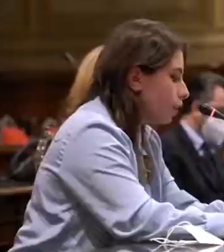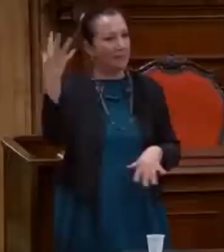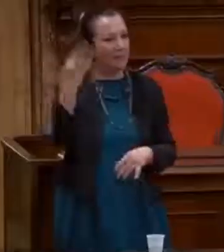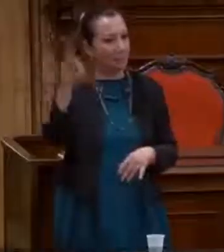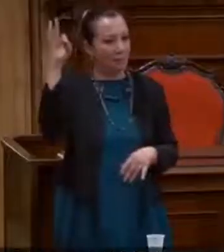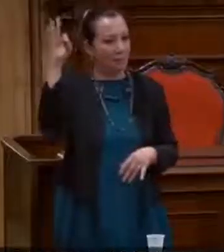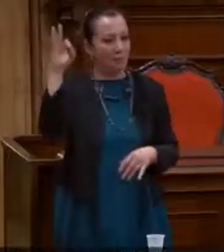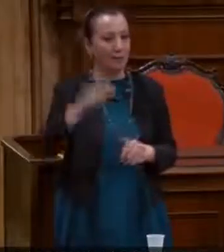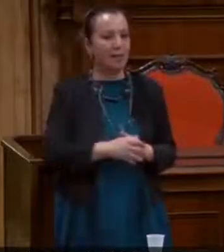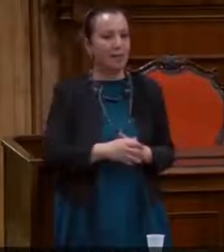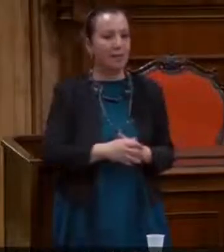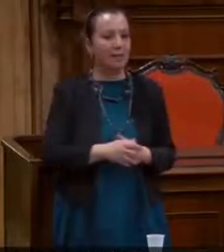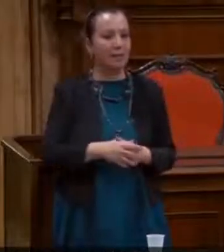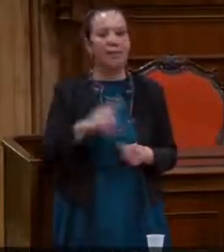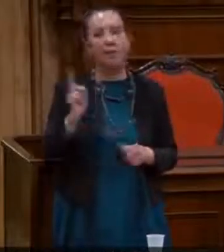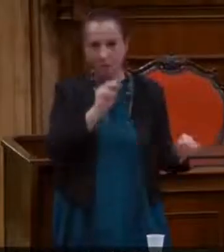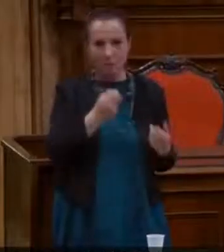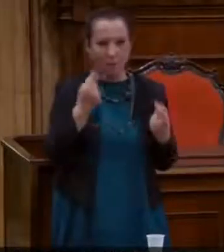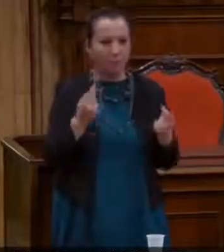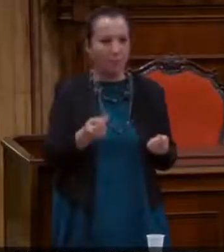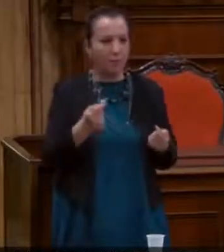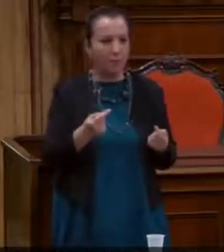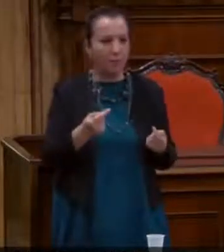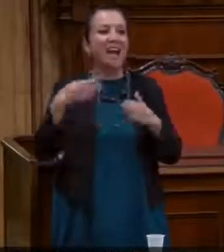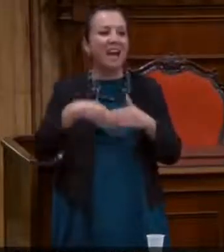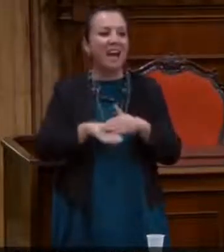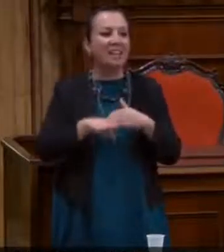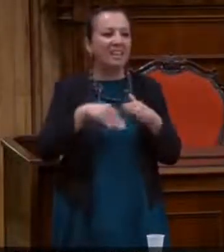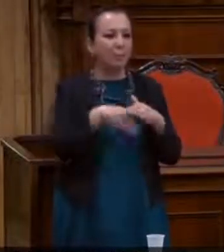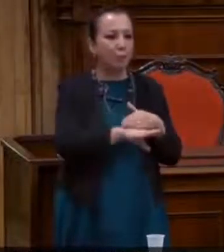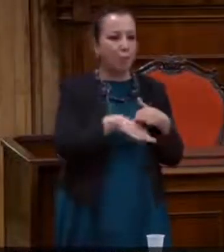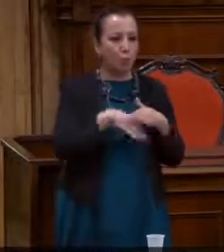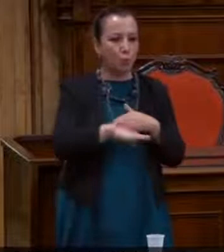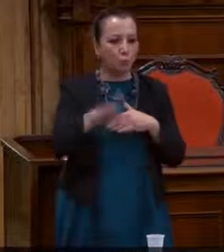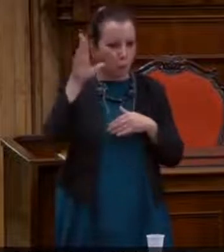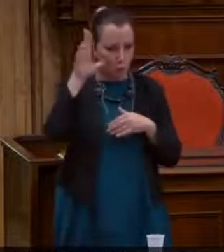magnifico. Ma la cosa più drammatica sono le case rifugio, dove le donne